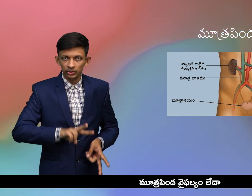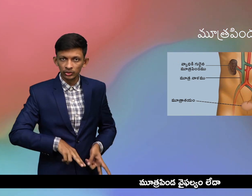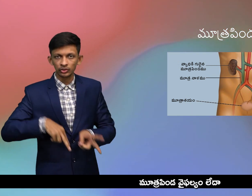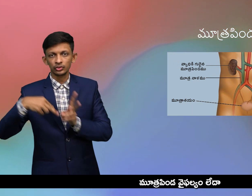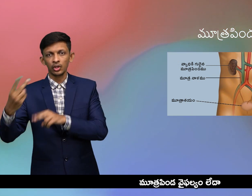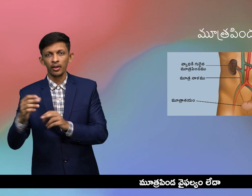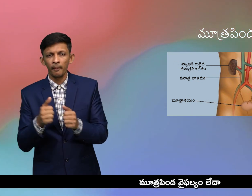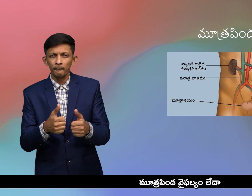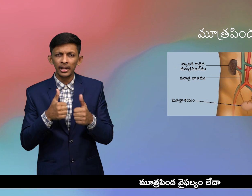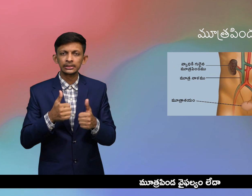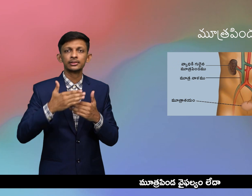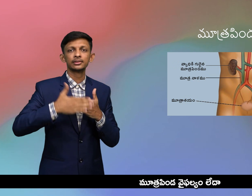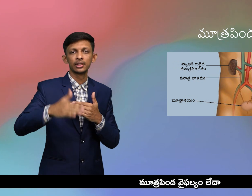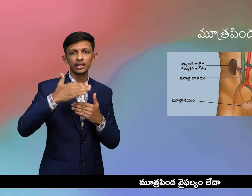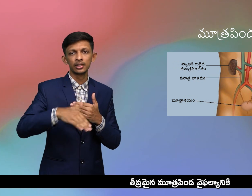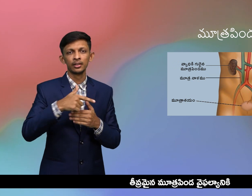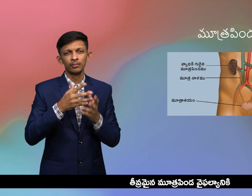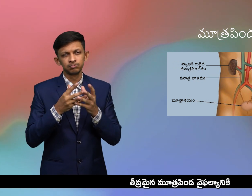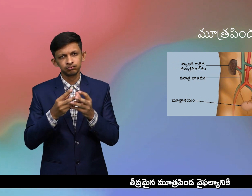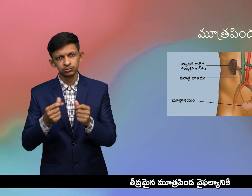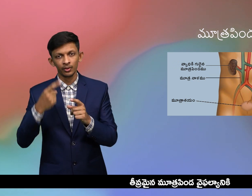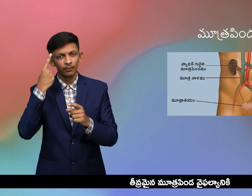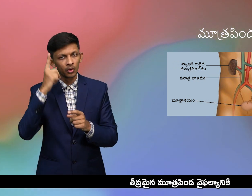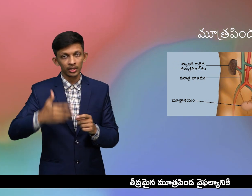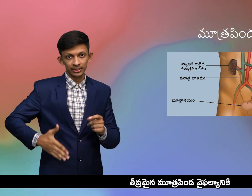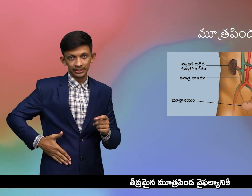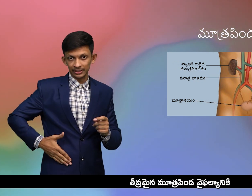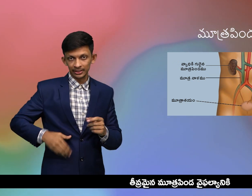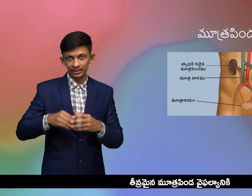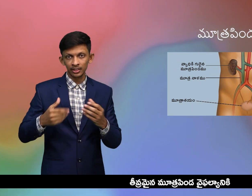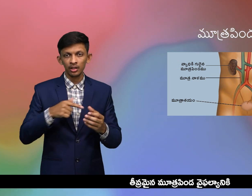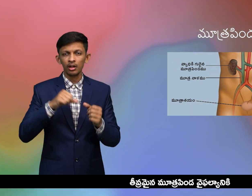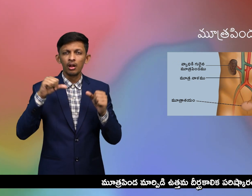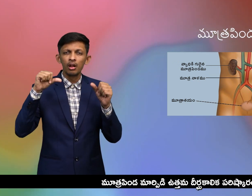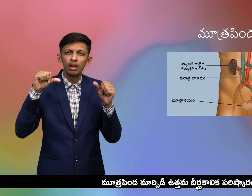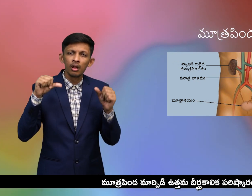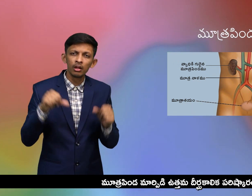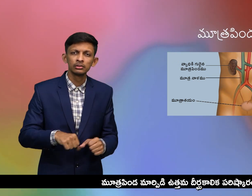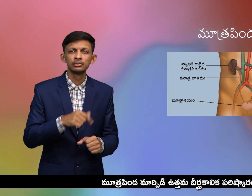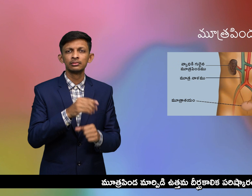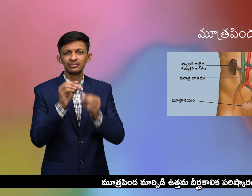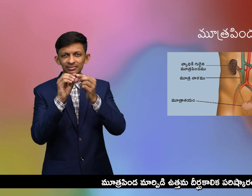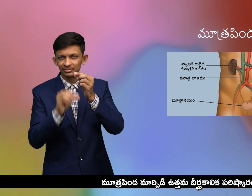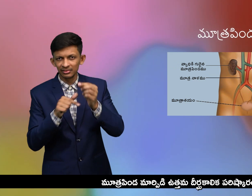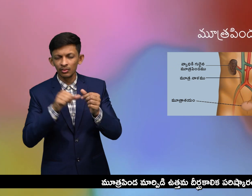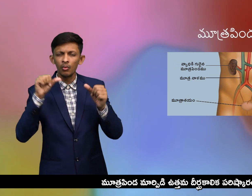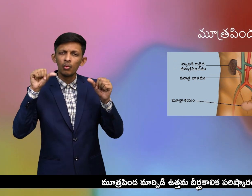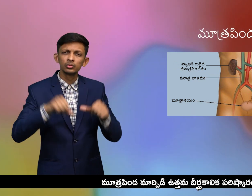మూత్రపిండ వైఫల్యం లేదా తీవ్రమైన మూత్రపిండ వైఫల్యానికి మూత్రపిండ మార్పిడి ఉత్తమ